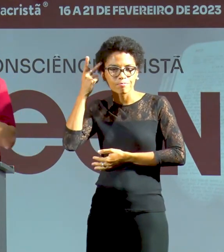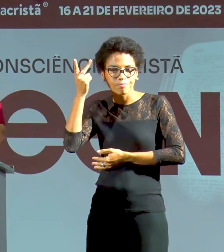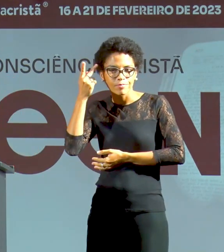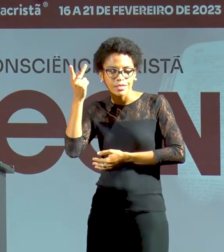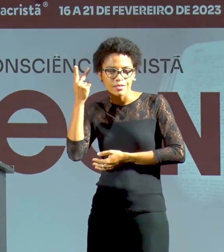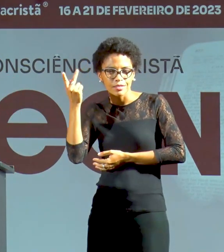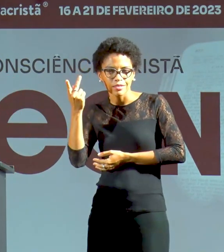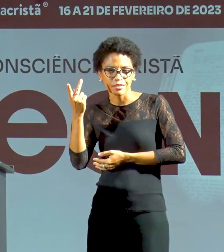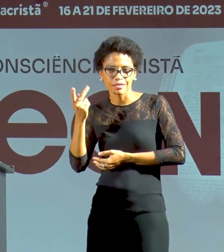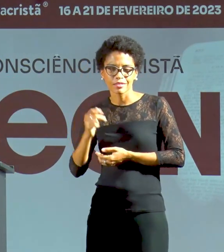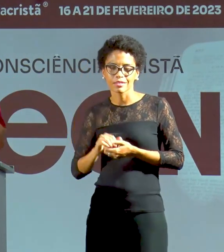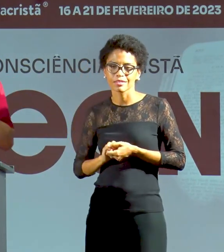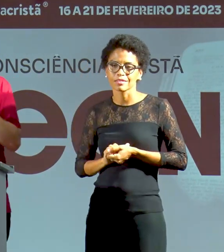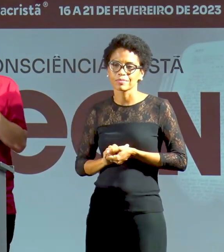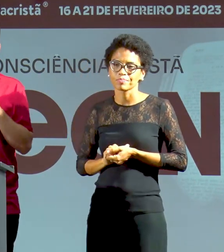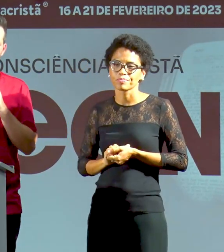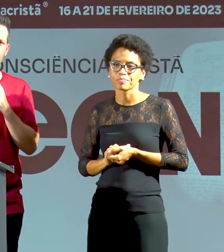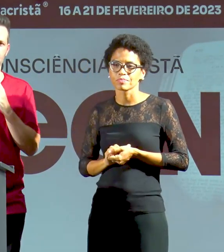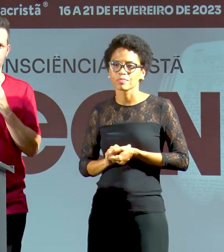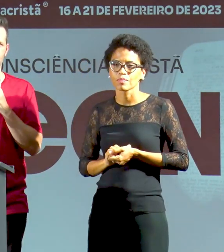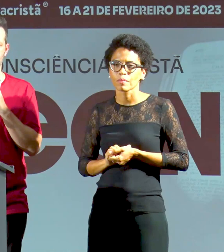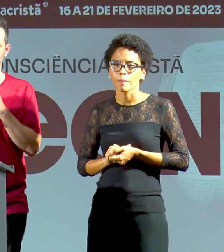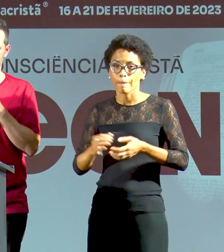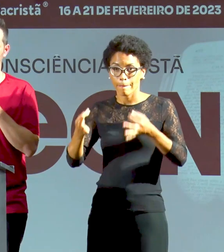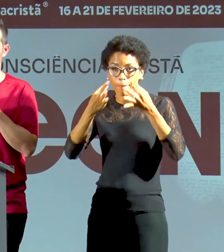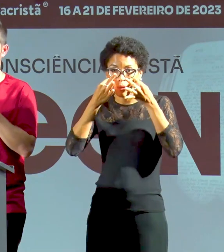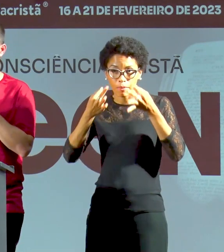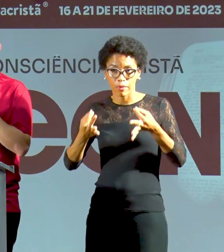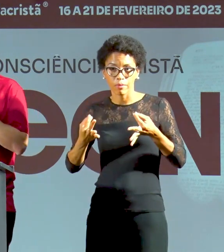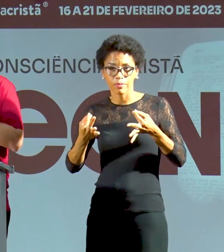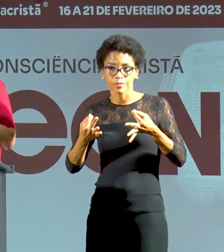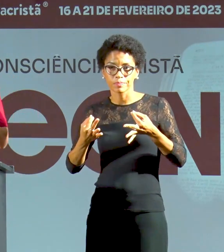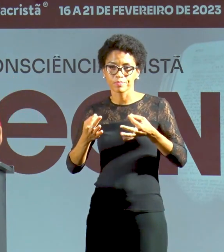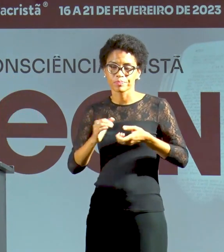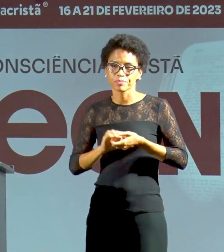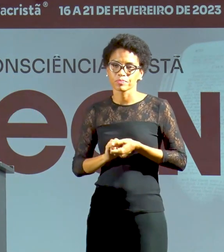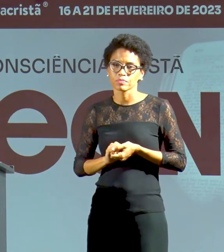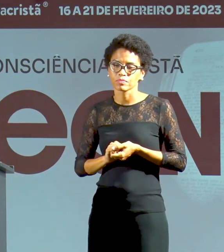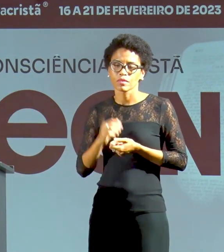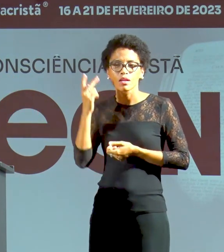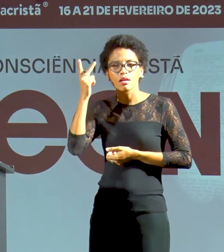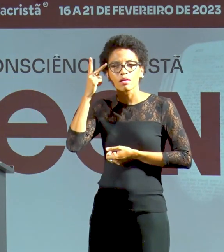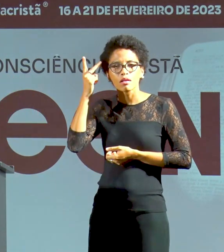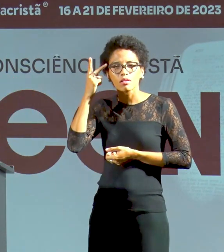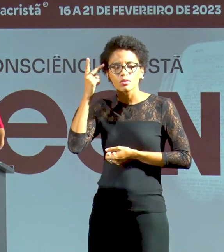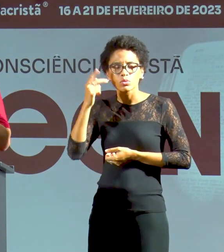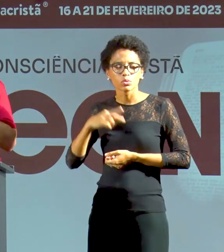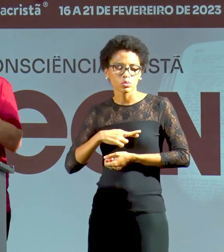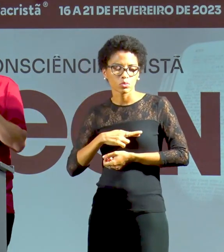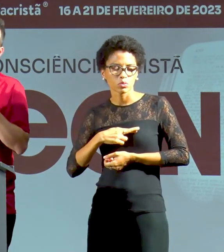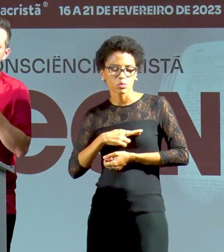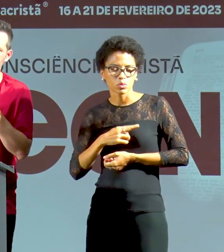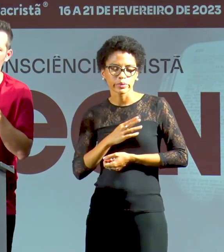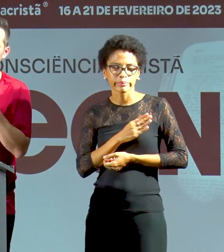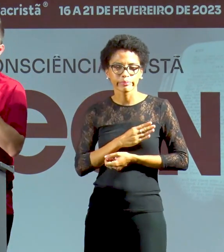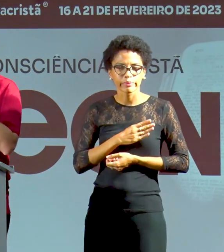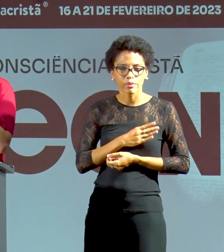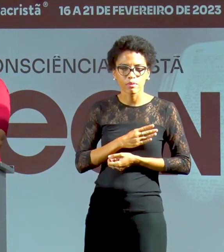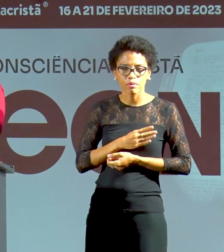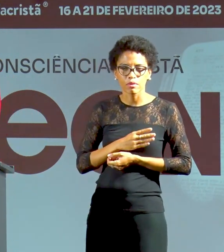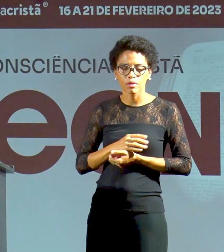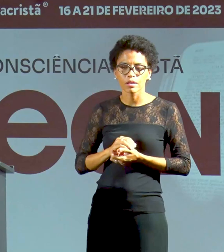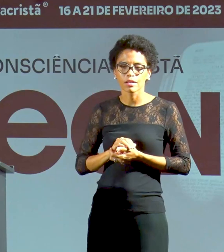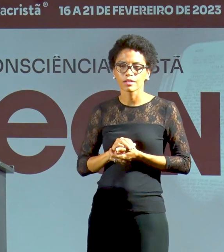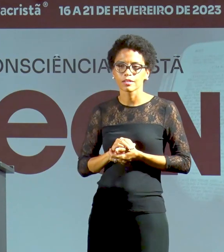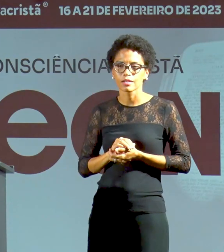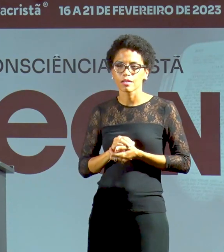a história de Rute Boaz galera atenção aqui atenção aqui a história de Rute Boaz é um sinal